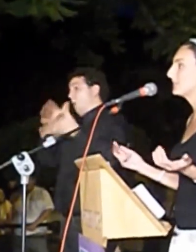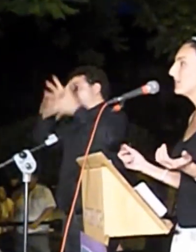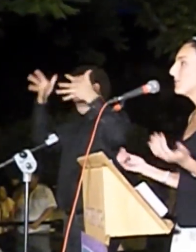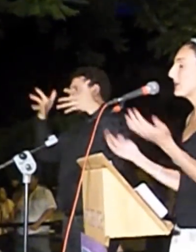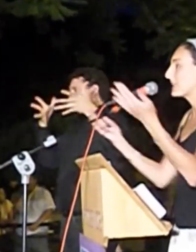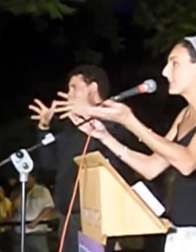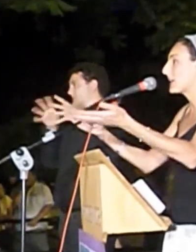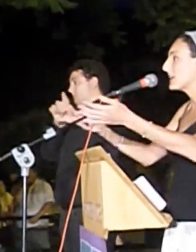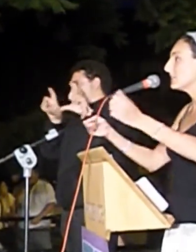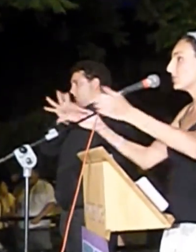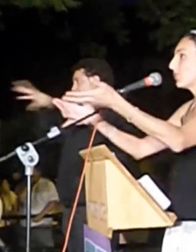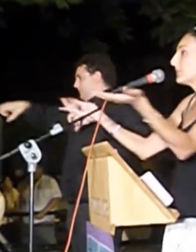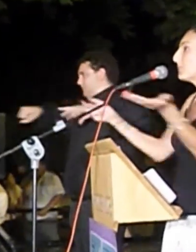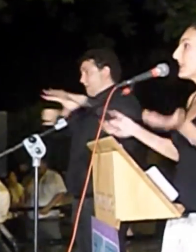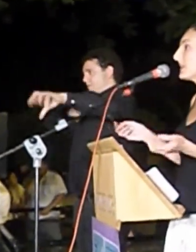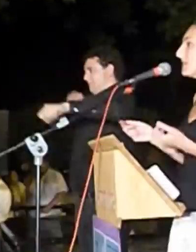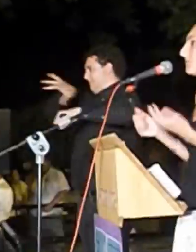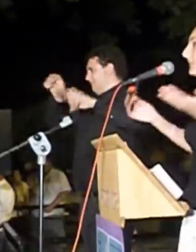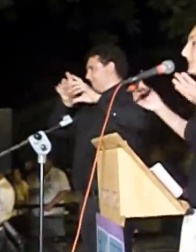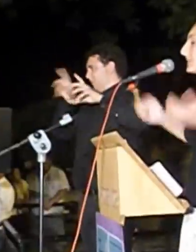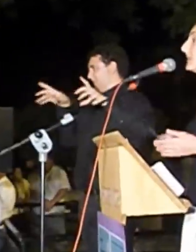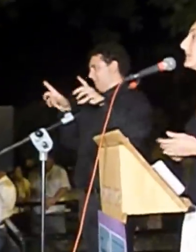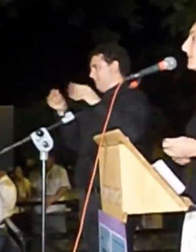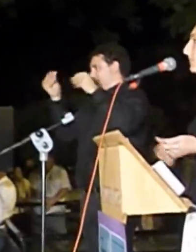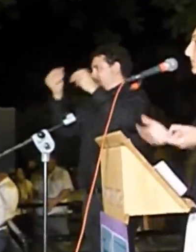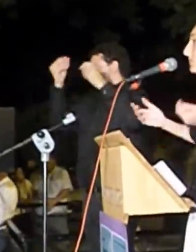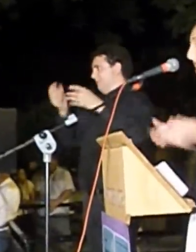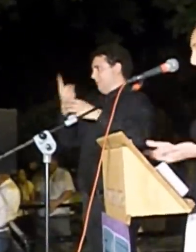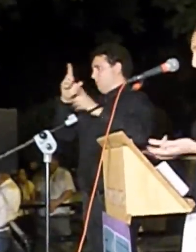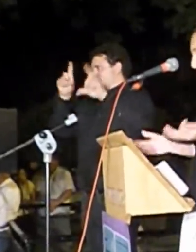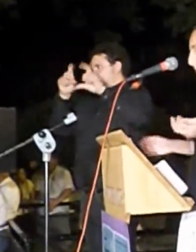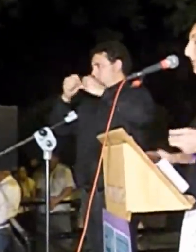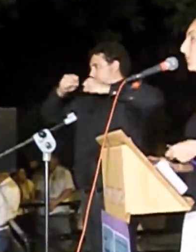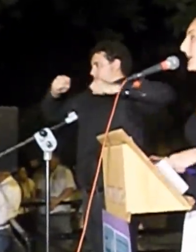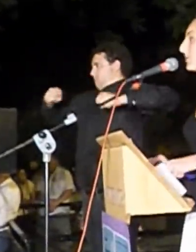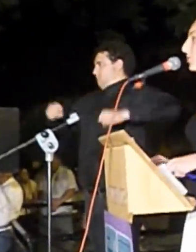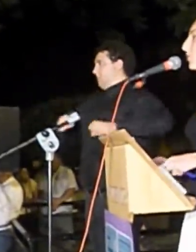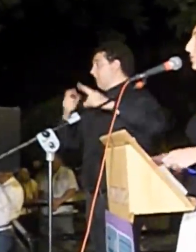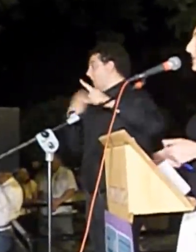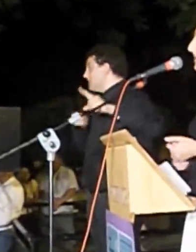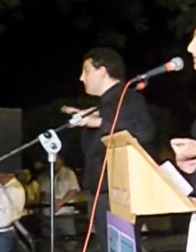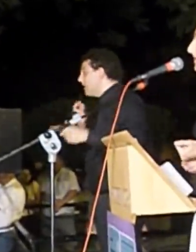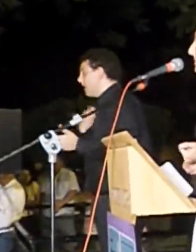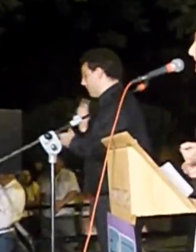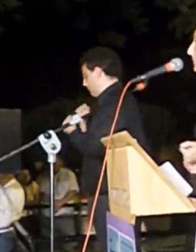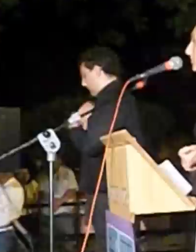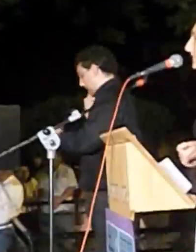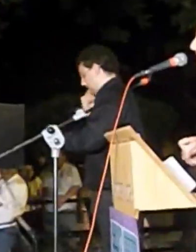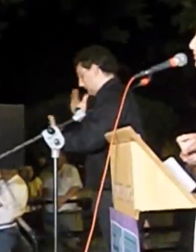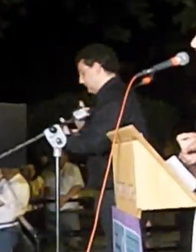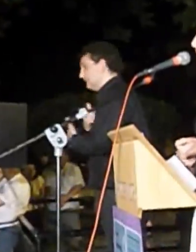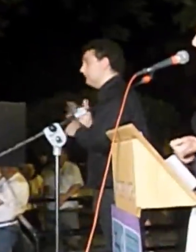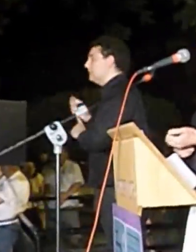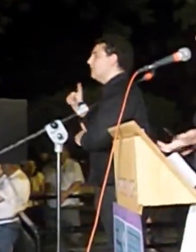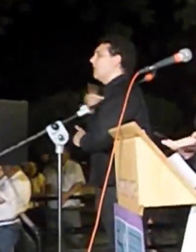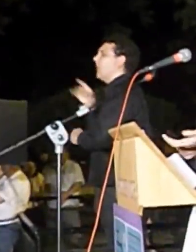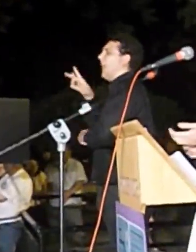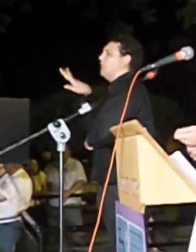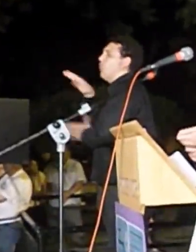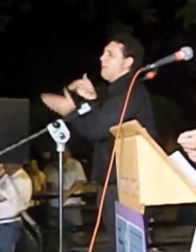a otras mientras que aquí solo en España Pues es que ni tenía el número por ahí pero no lo he encontrado pero son así como